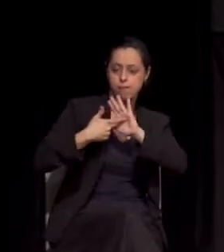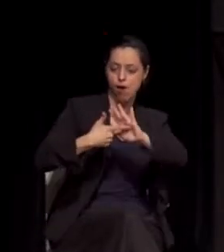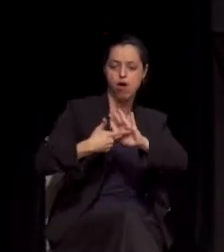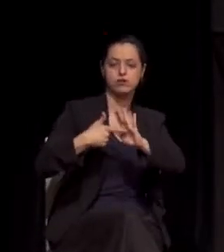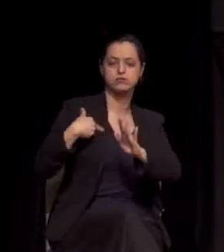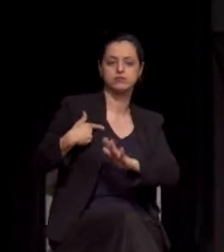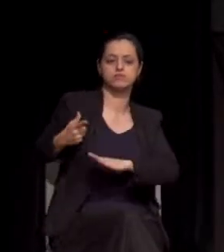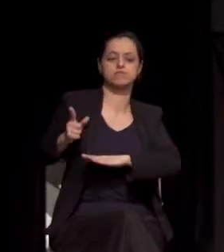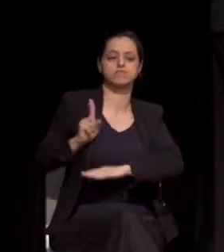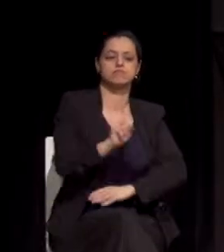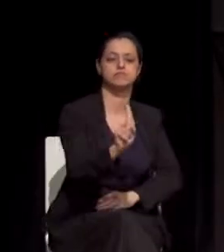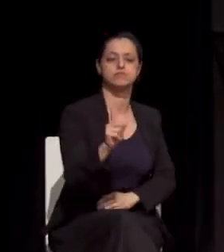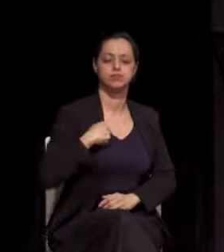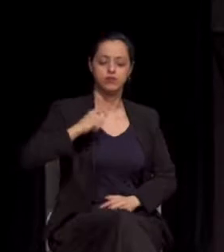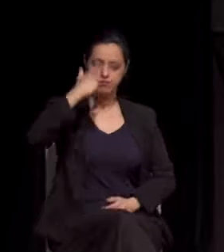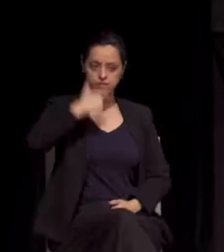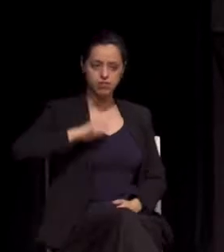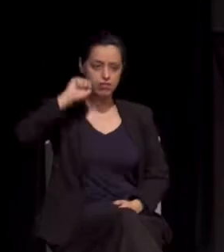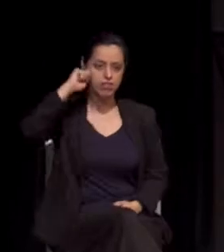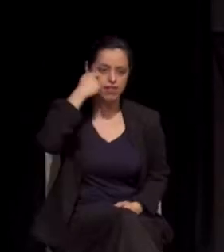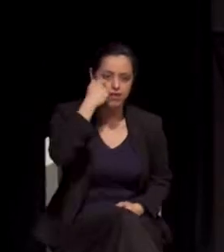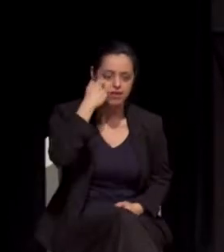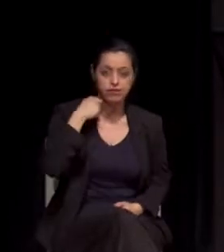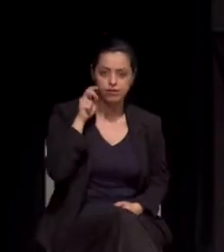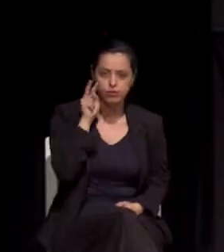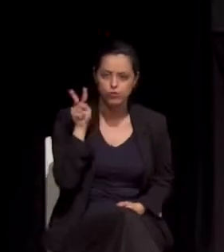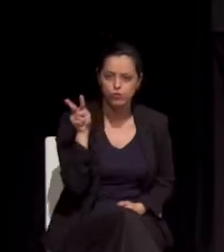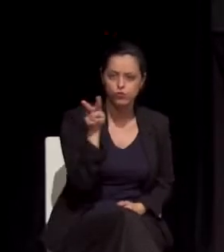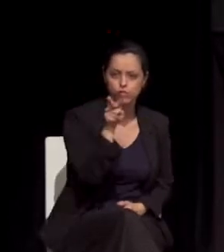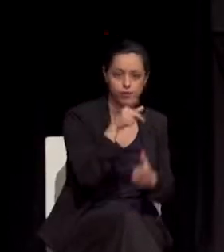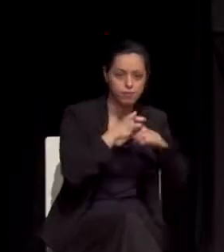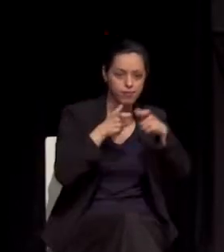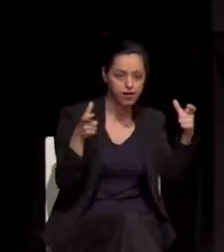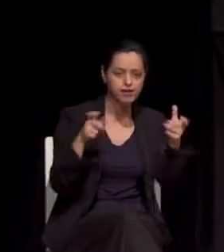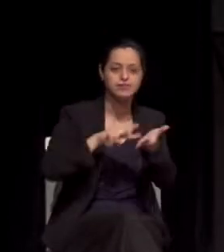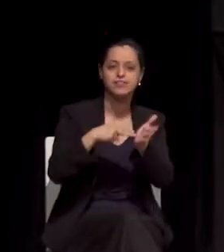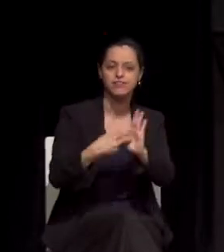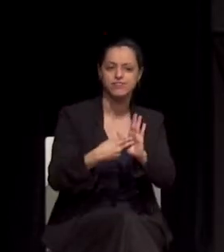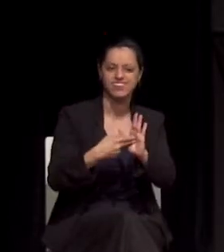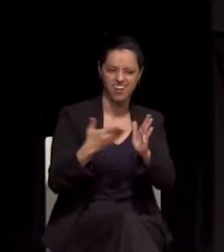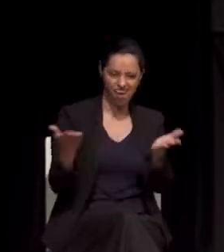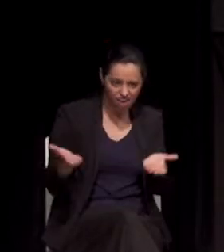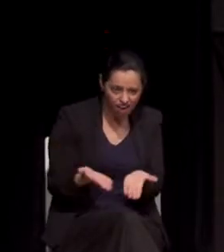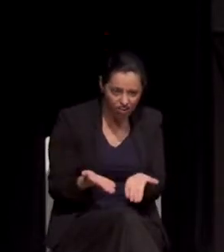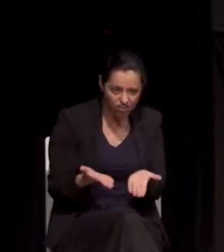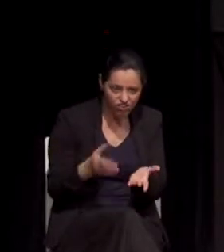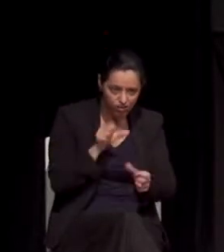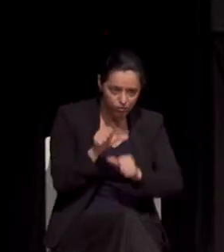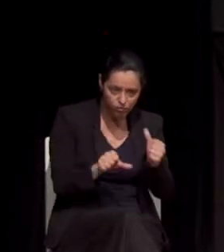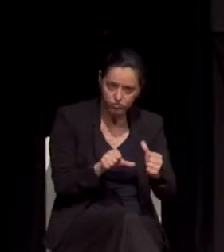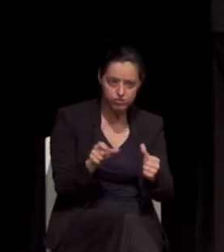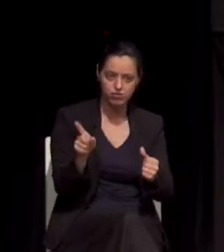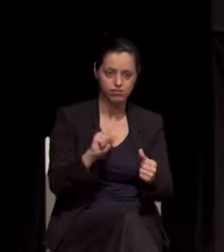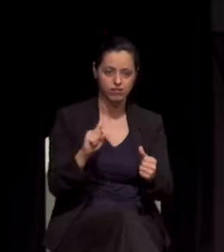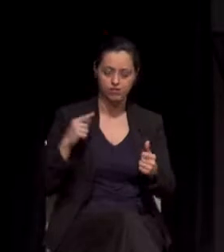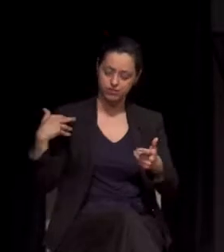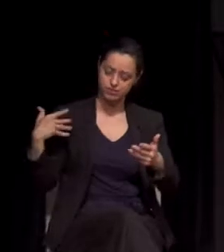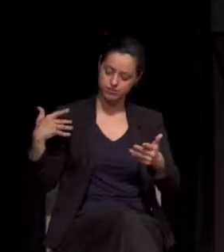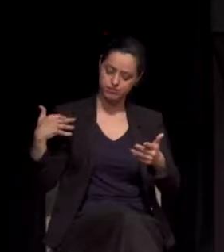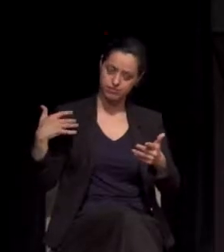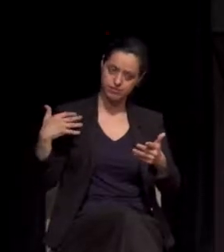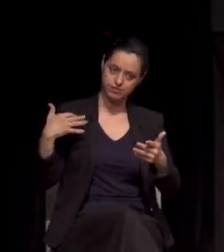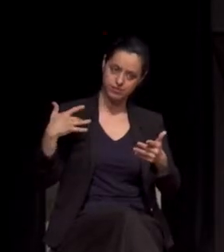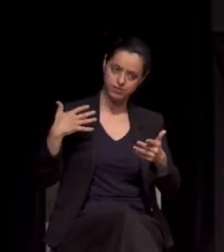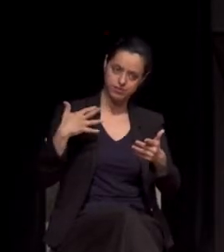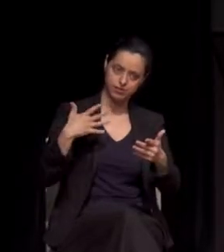impondo no mercado, e isso tudo não começa agora. Agora,